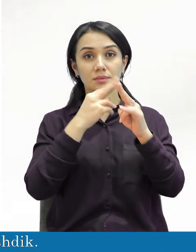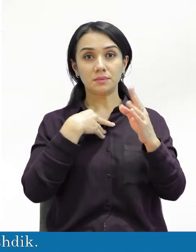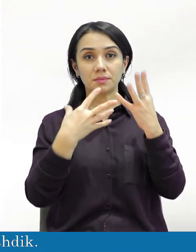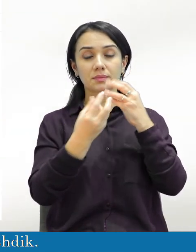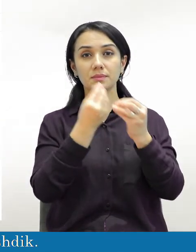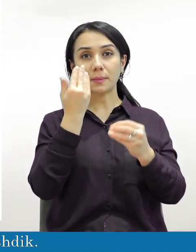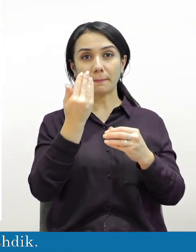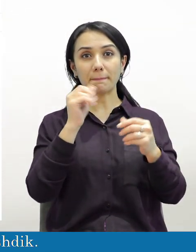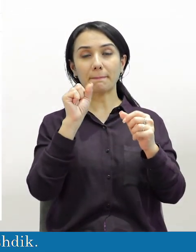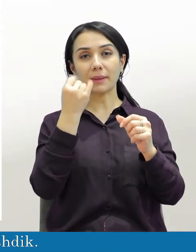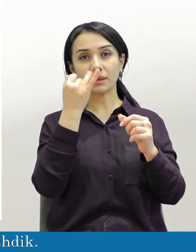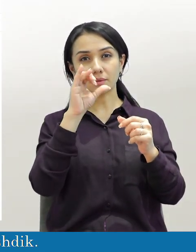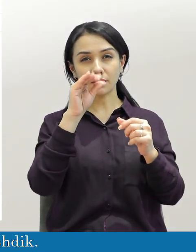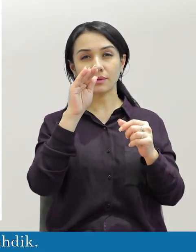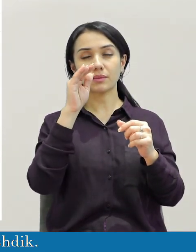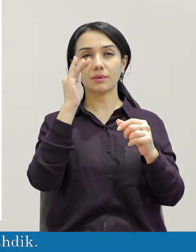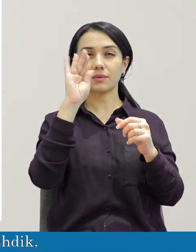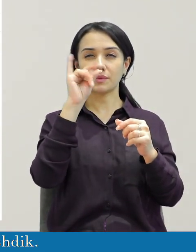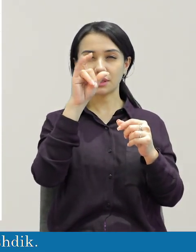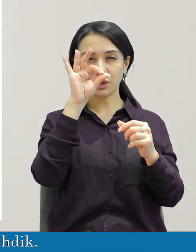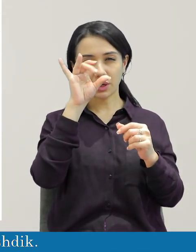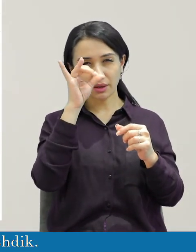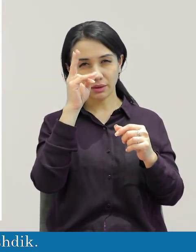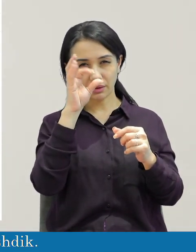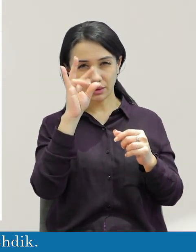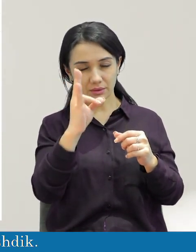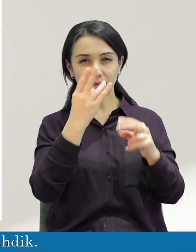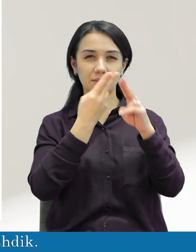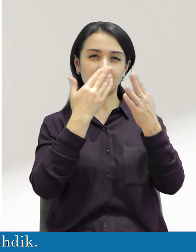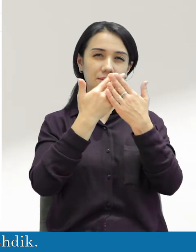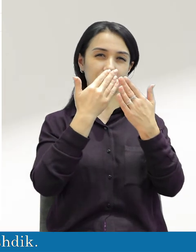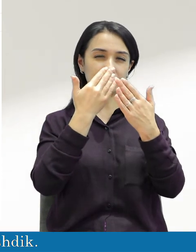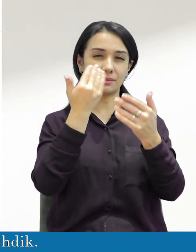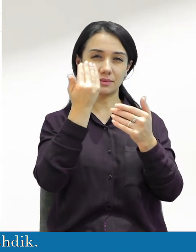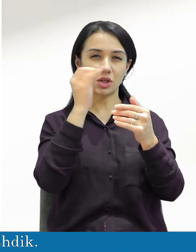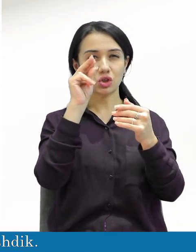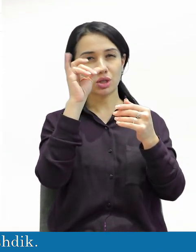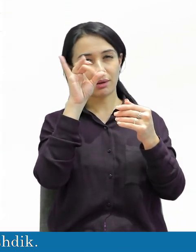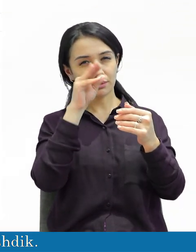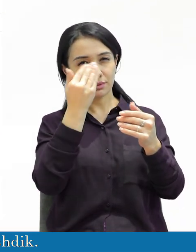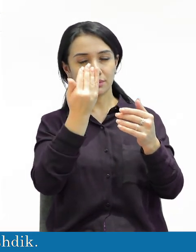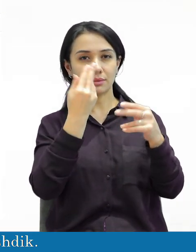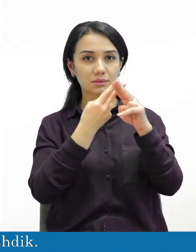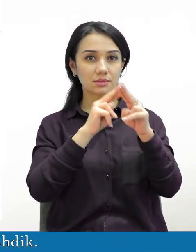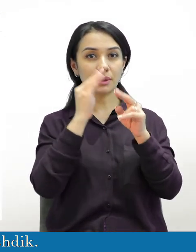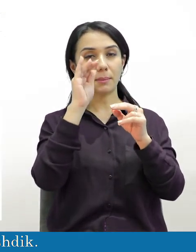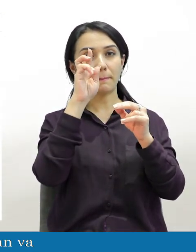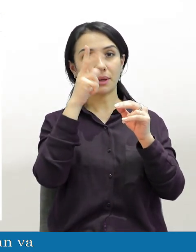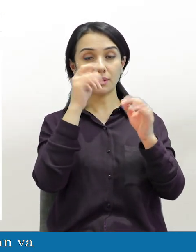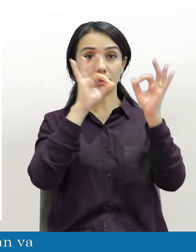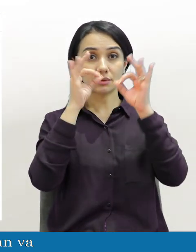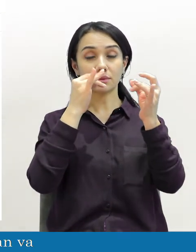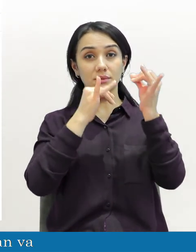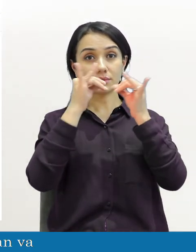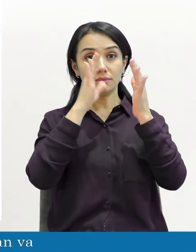bilan bizda Unsplash, Iconify, Fizzer Icons va Chart RemoveBG haqida